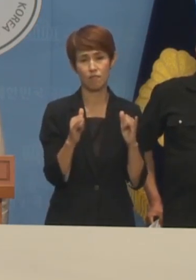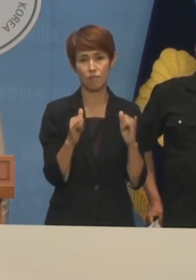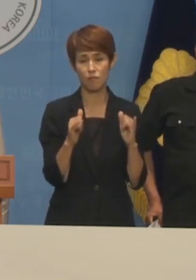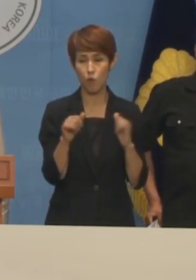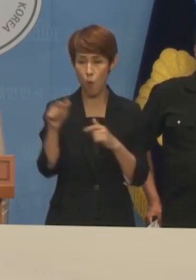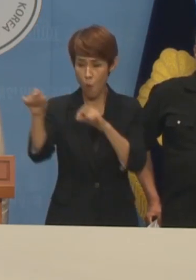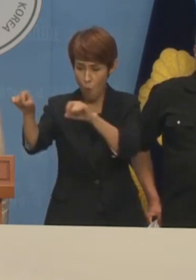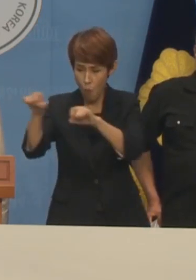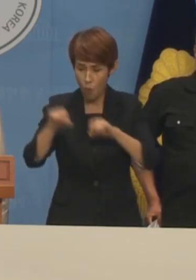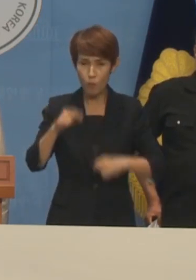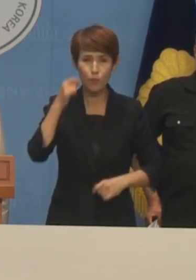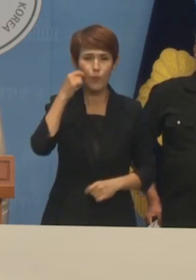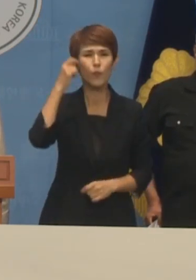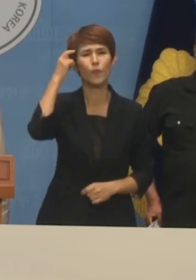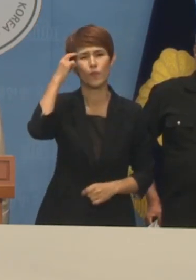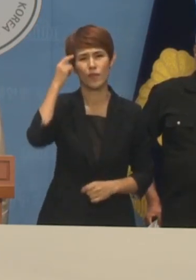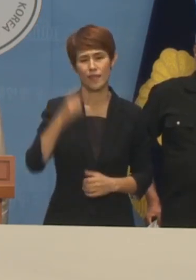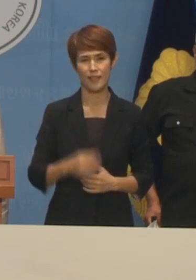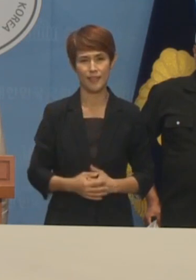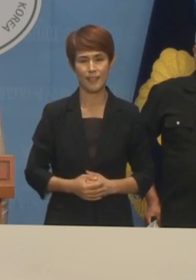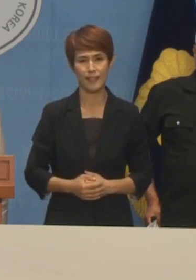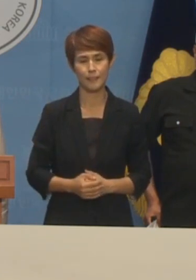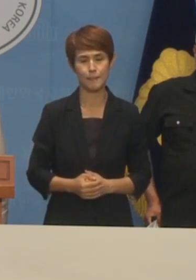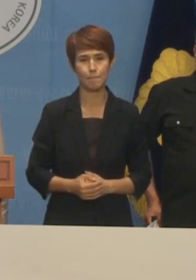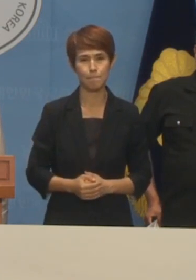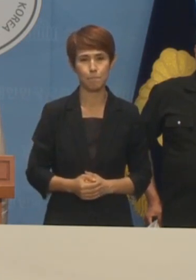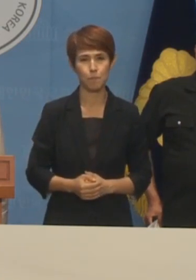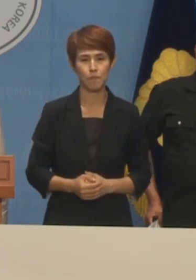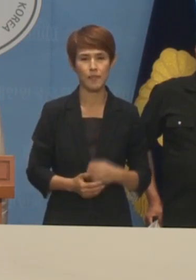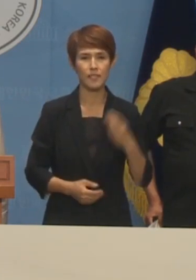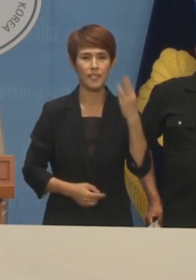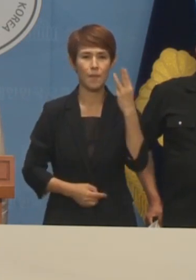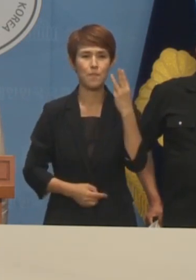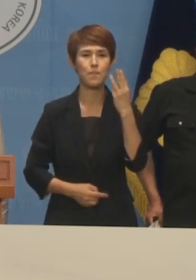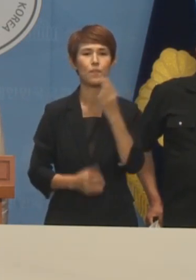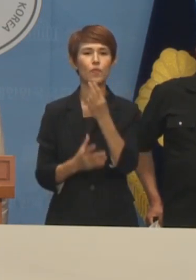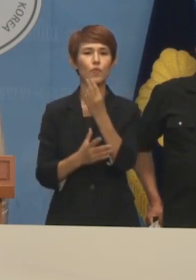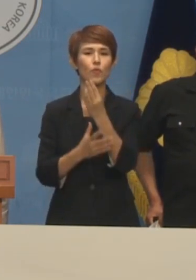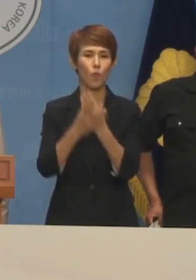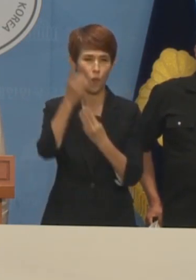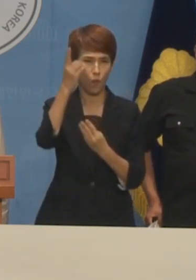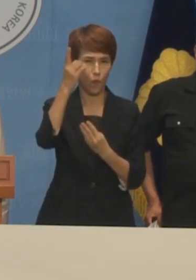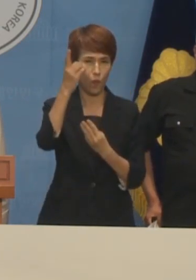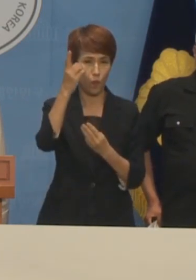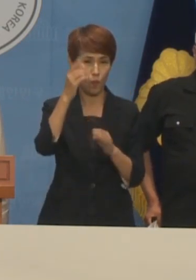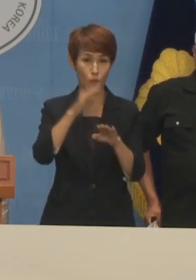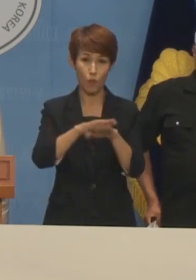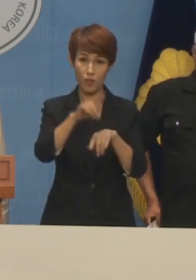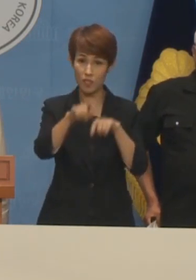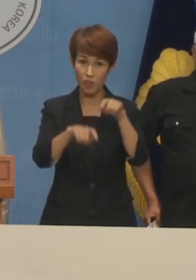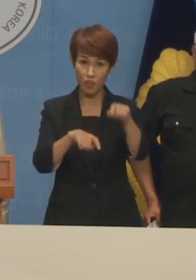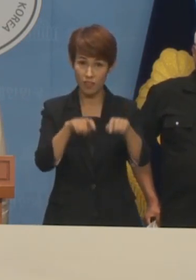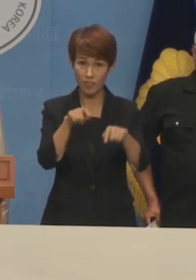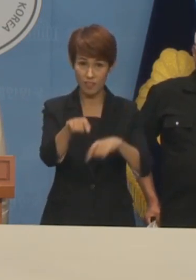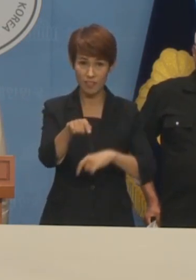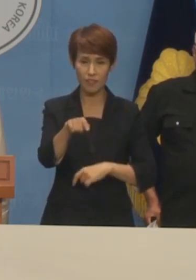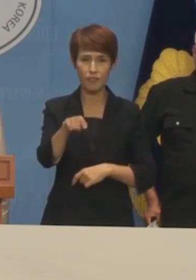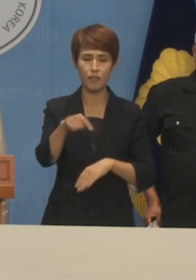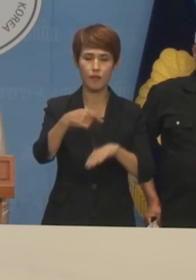못합니까? 그리하여 저희들은 이 삼통실현은 민족